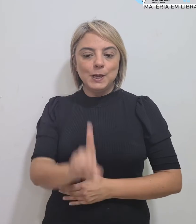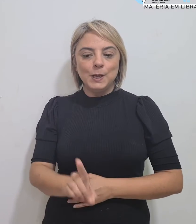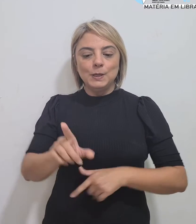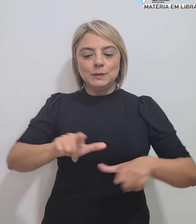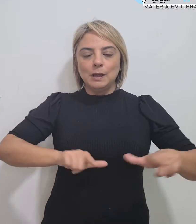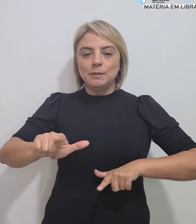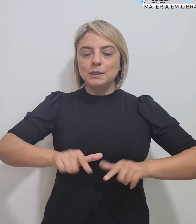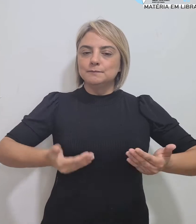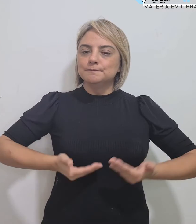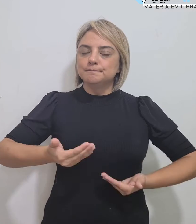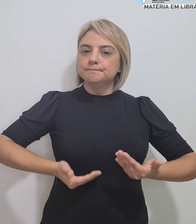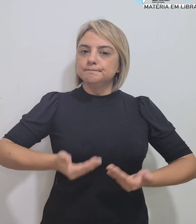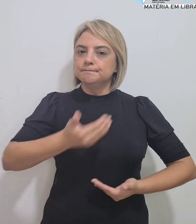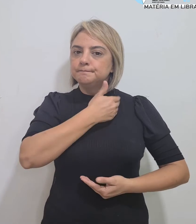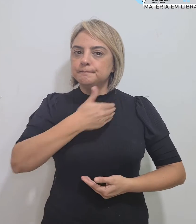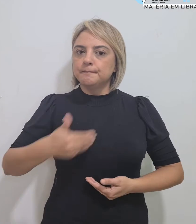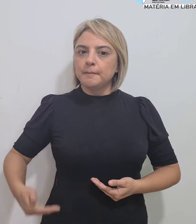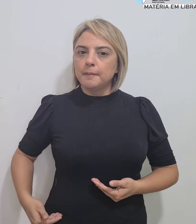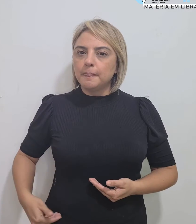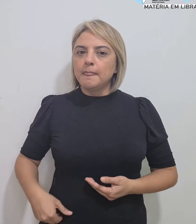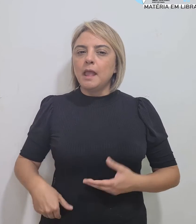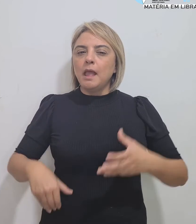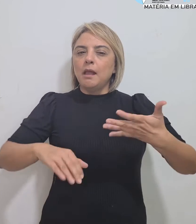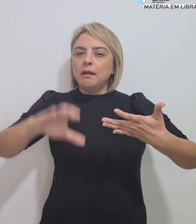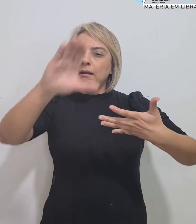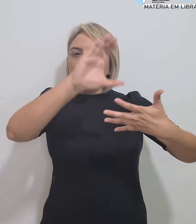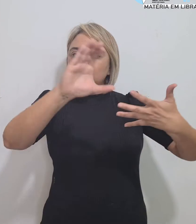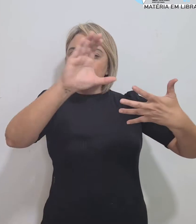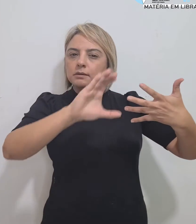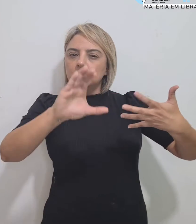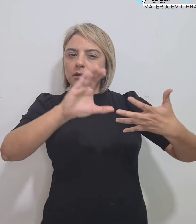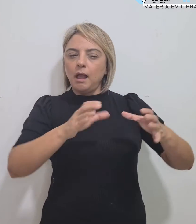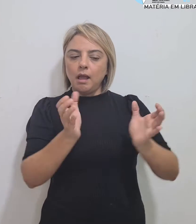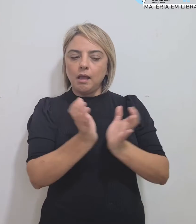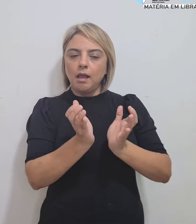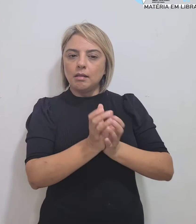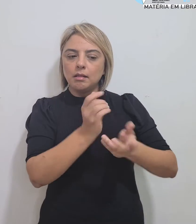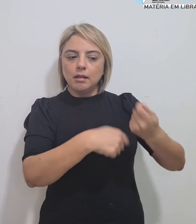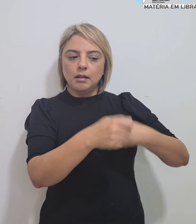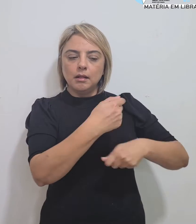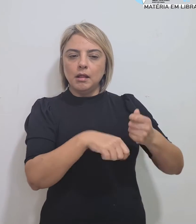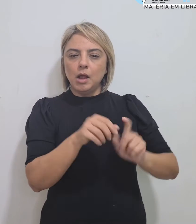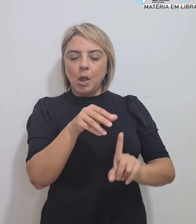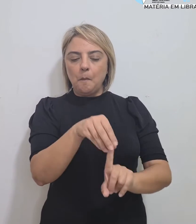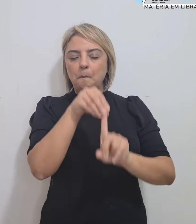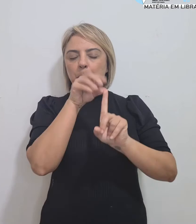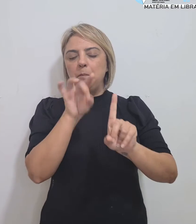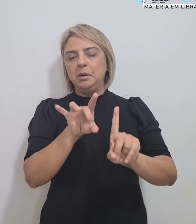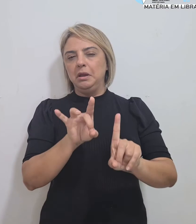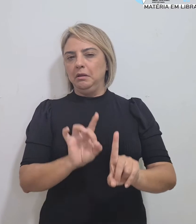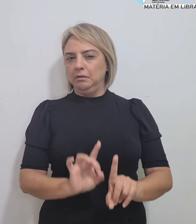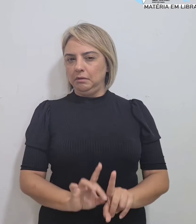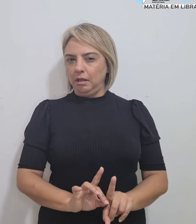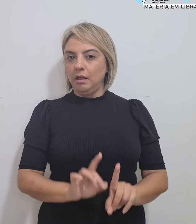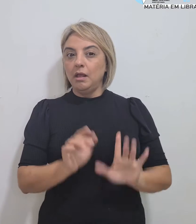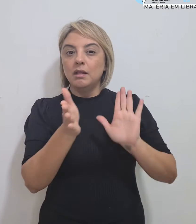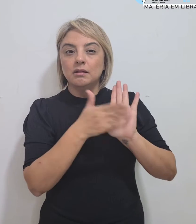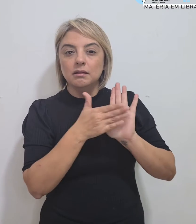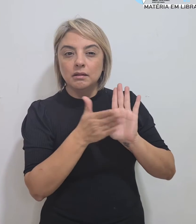trabalhistas dos servidores públicos, classificados pela equipe econômica do banqueiro como privilégios. Trata-se de uma